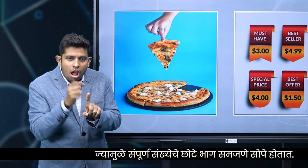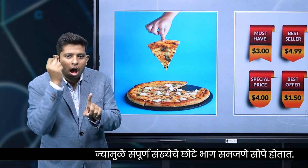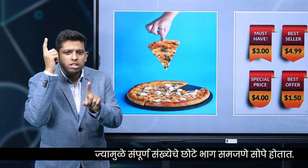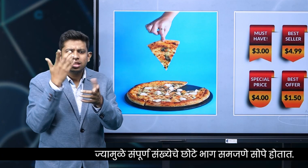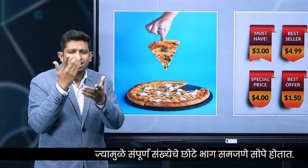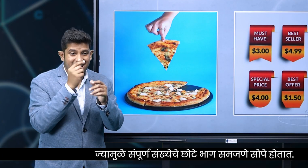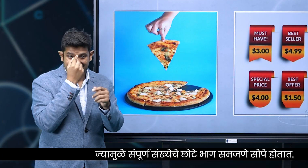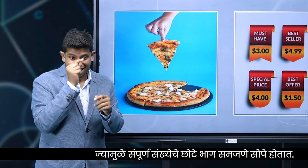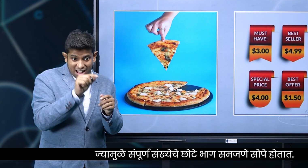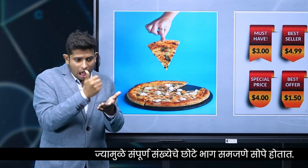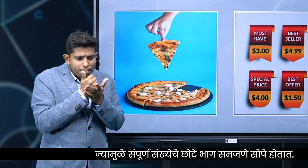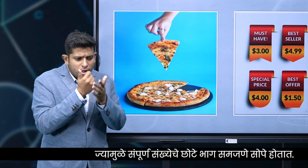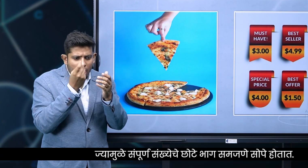भाग सहजपणे सोपे होतात.